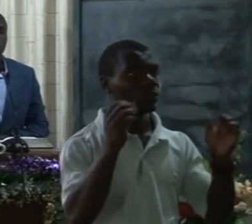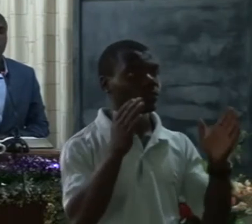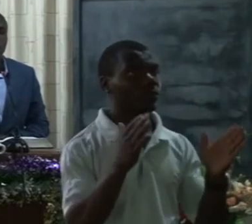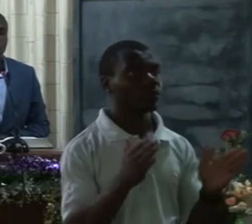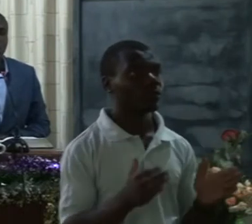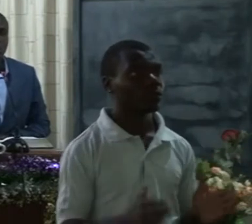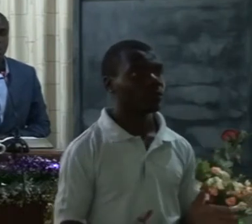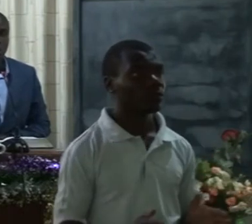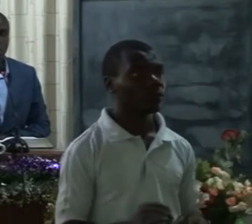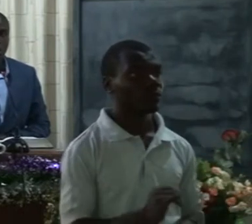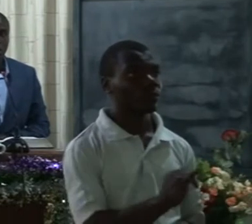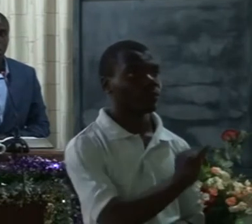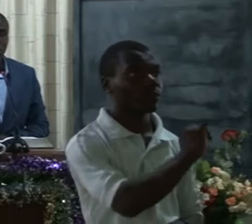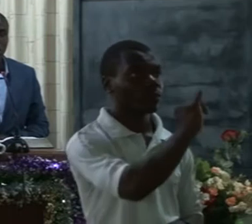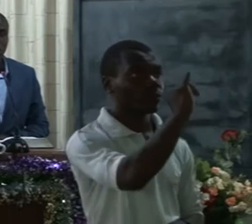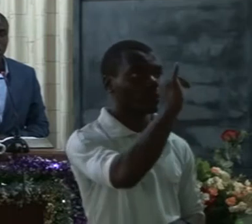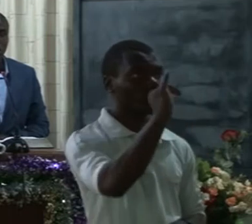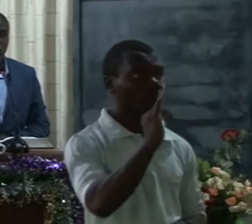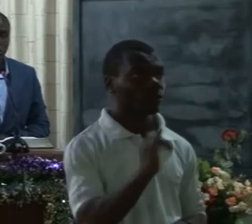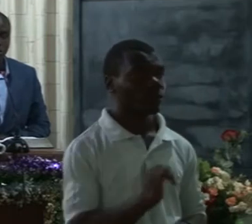Mokozi, si